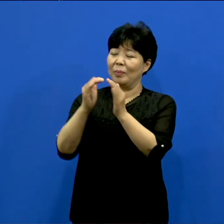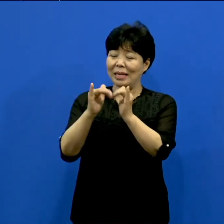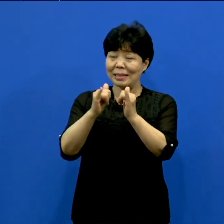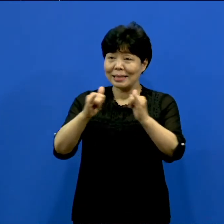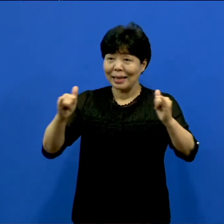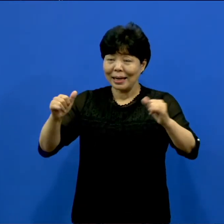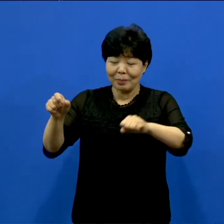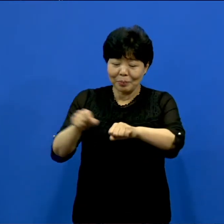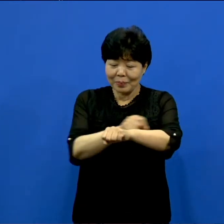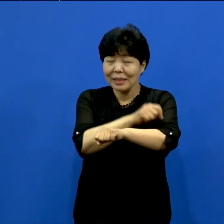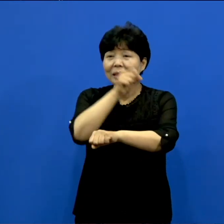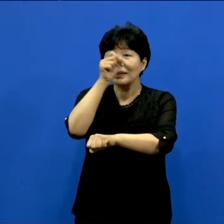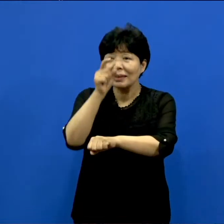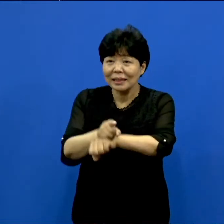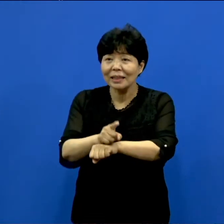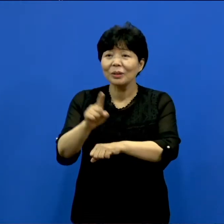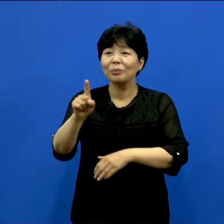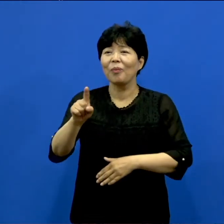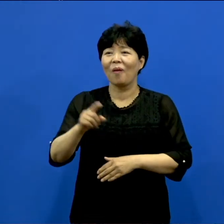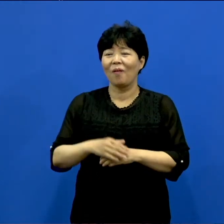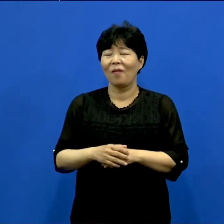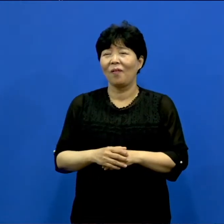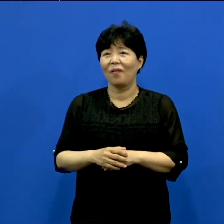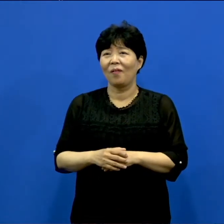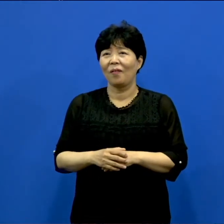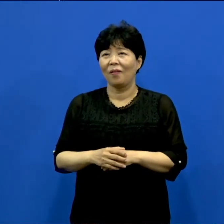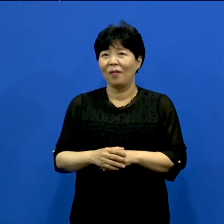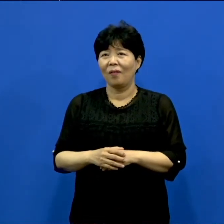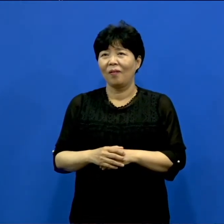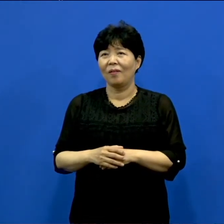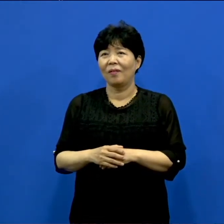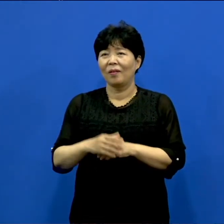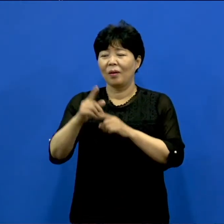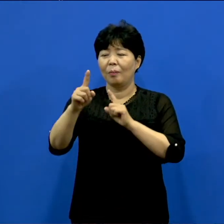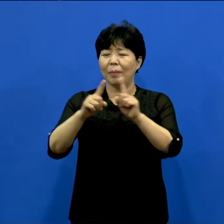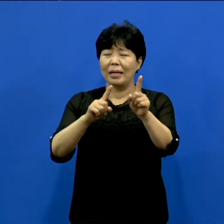특징은 말씀이 주어질 때 스스럼 없이 행동한다는 거예요.